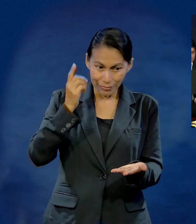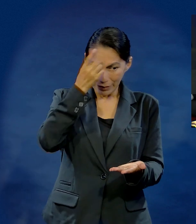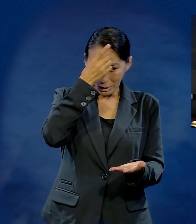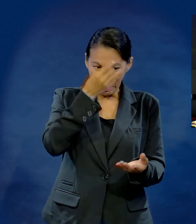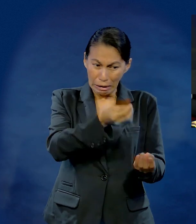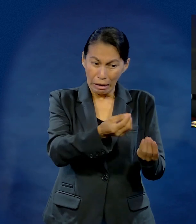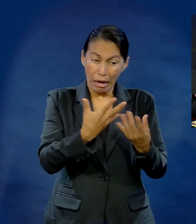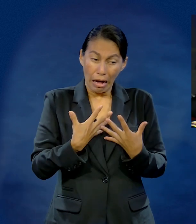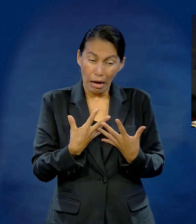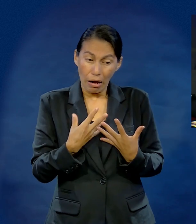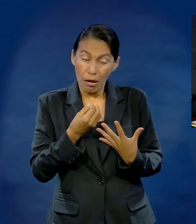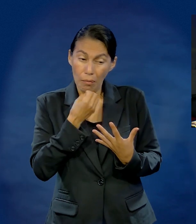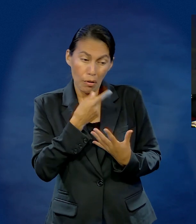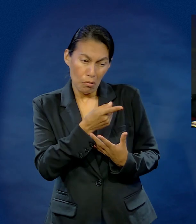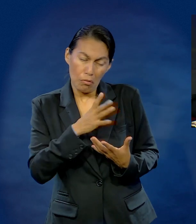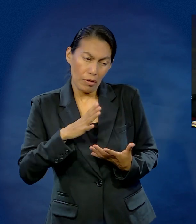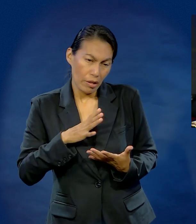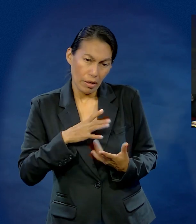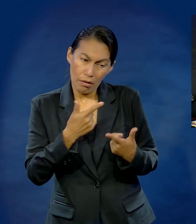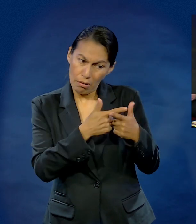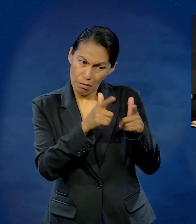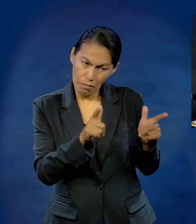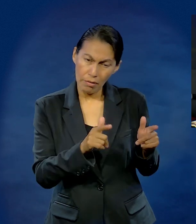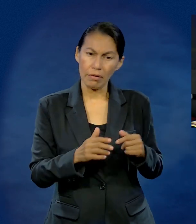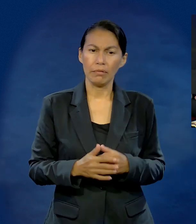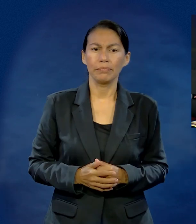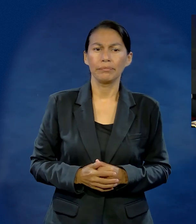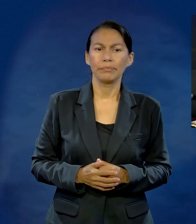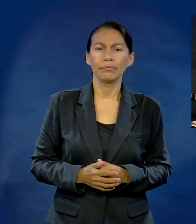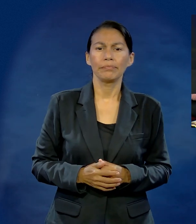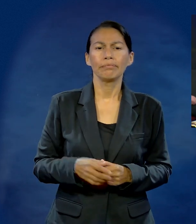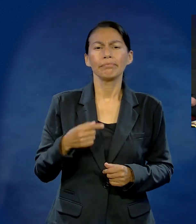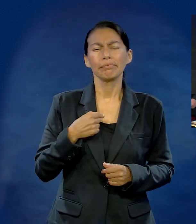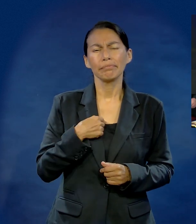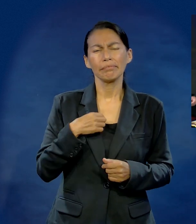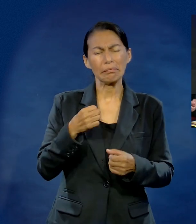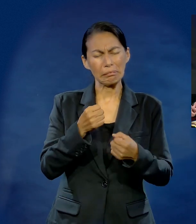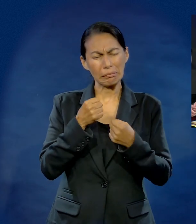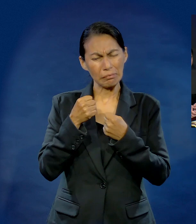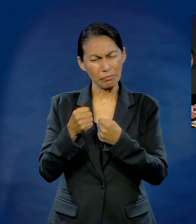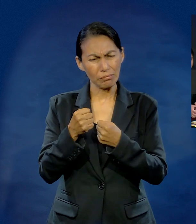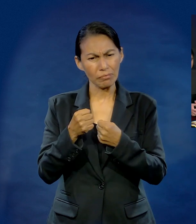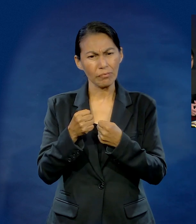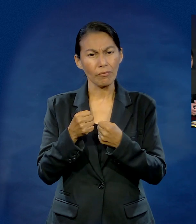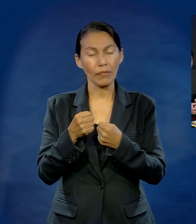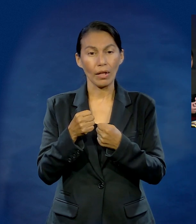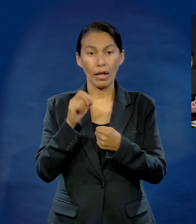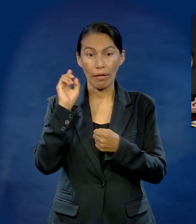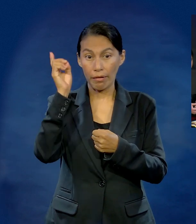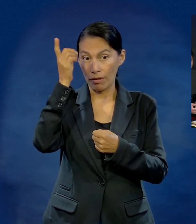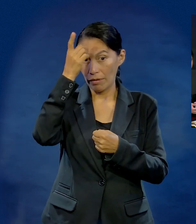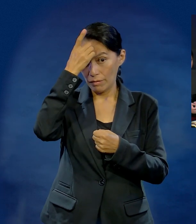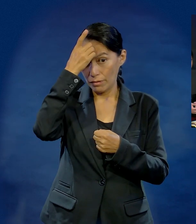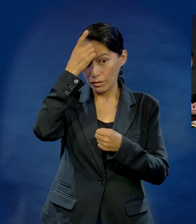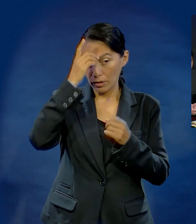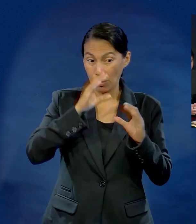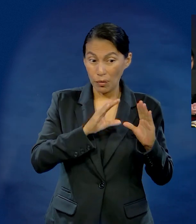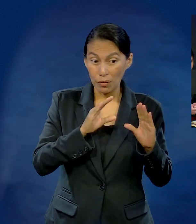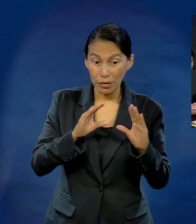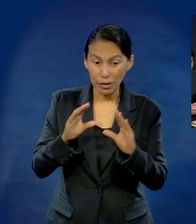que recibas bien a mis hombres, pues este día hay que celebrarlo. Dales, por favor, note este